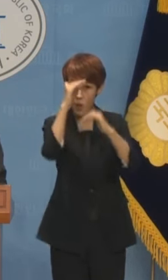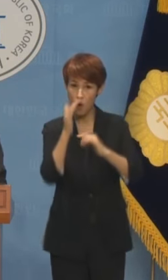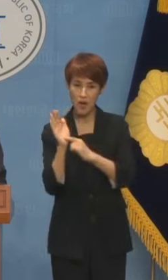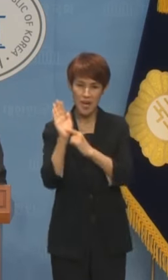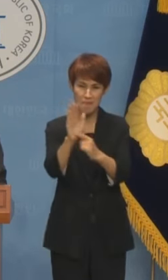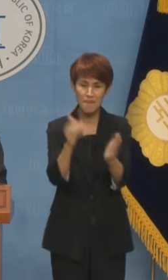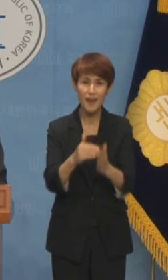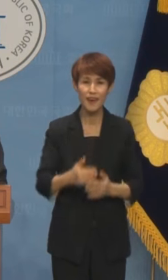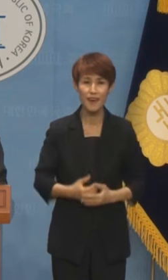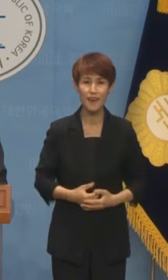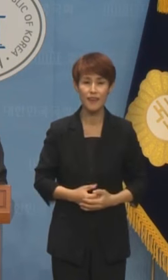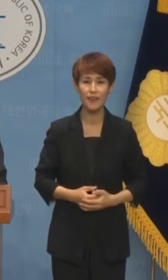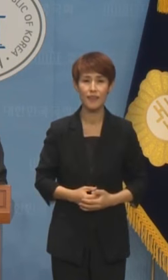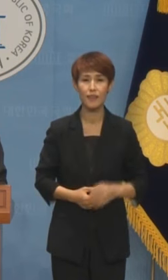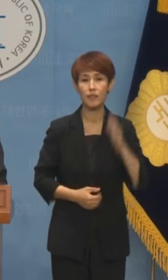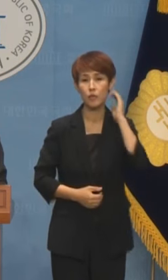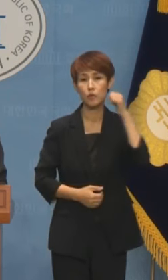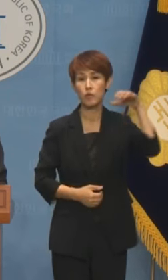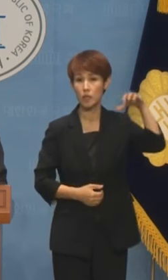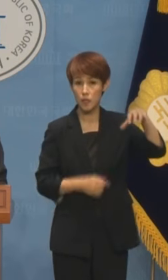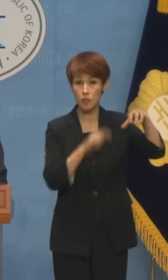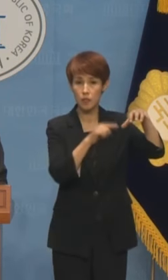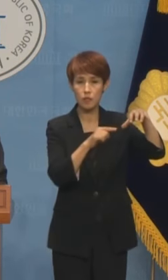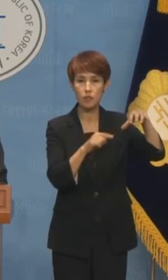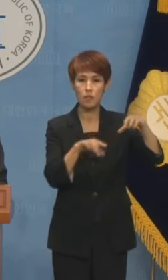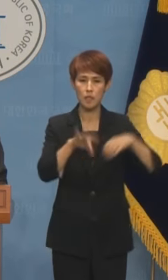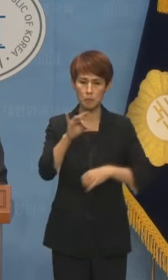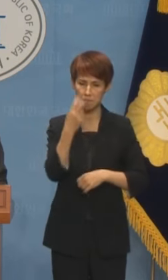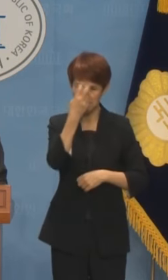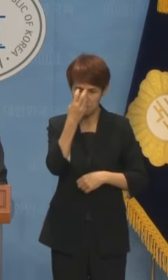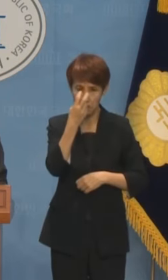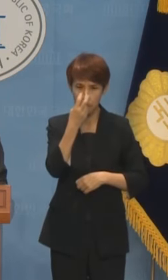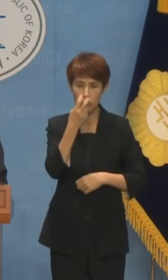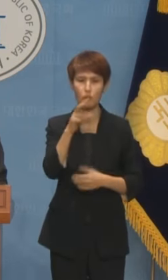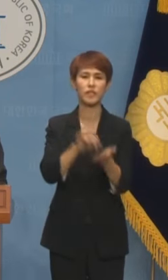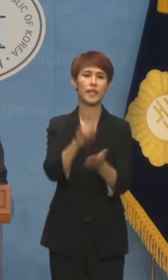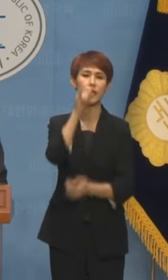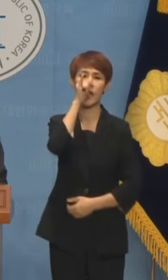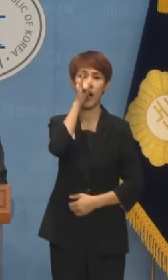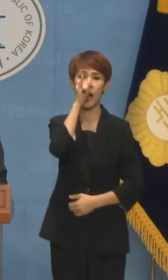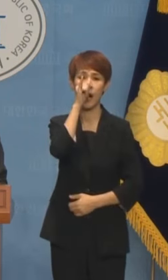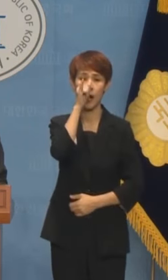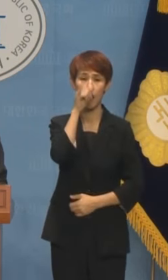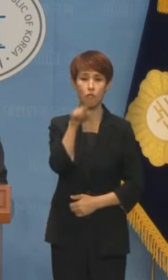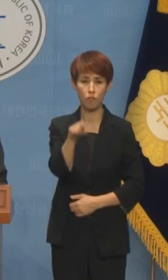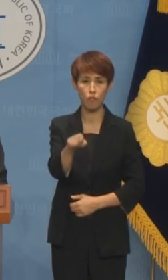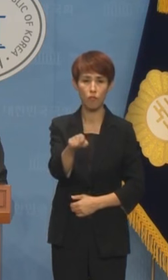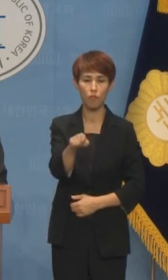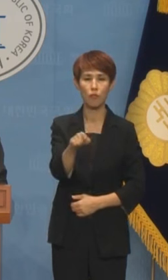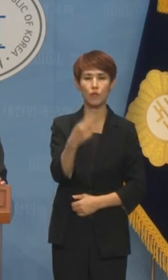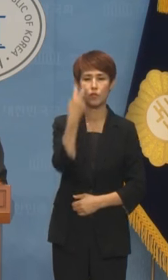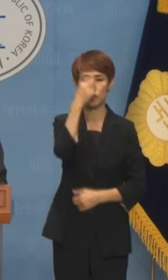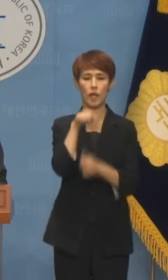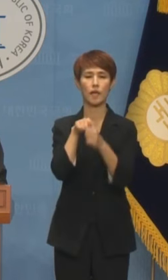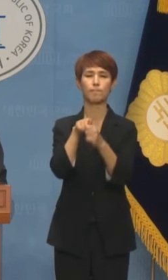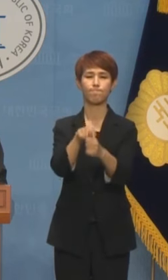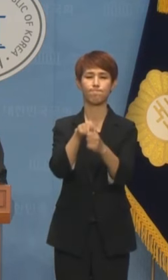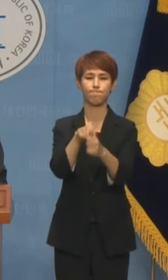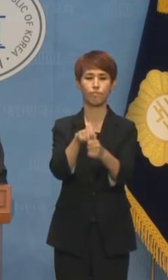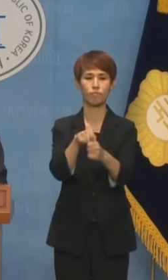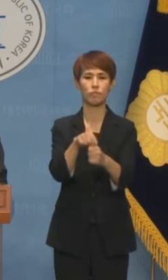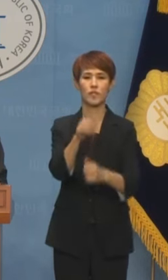공개됐습니다. 대통령실이 직접 초동수사의 문제점을 지적한 것은 누가 봐도 수사 외압이자